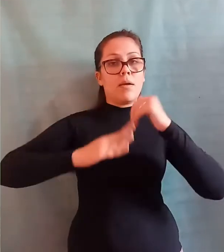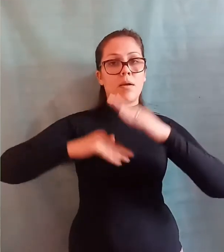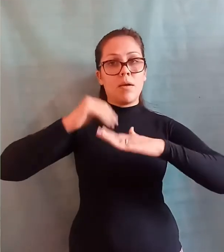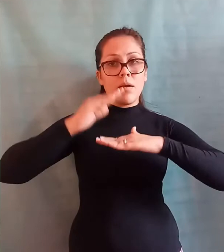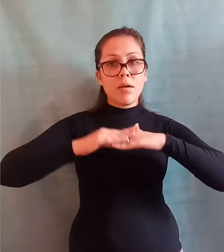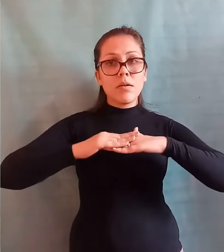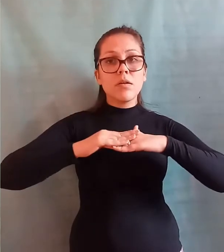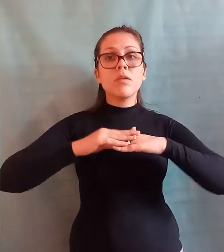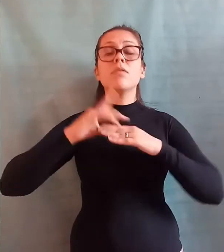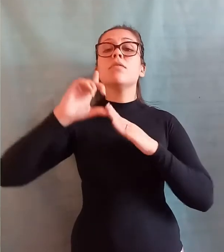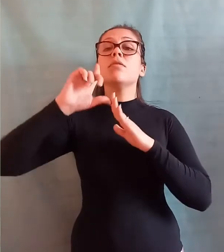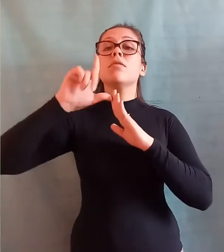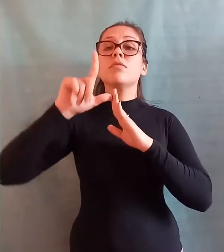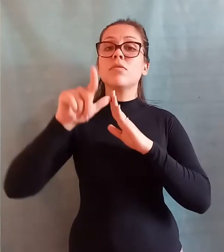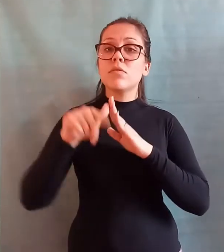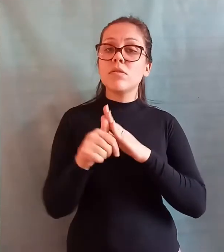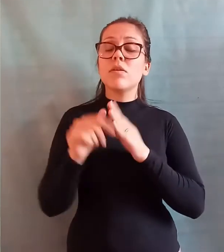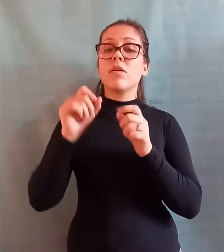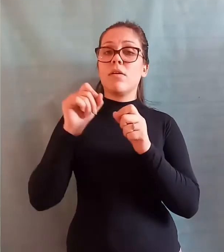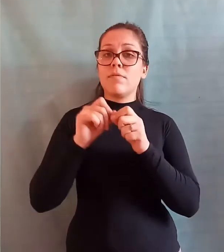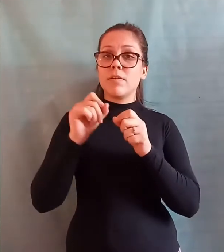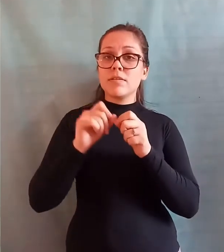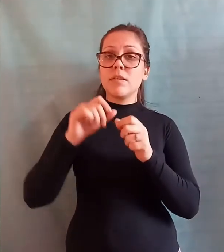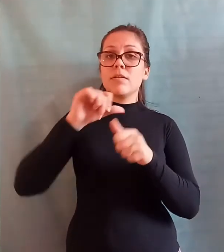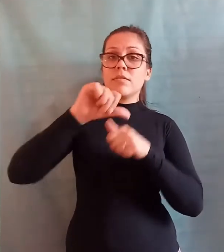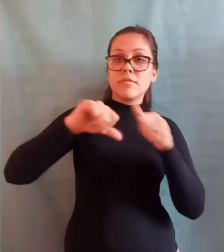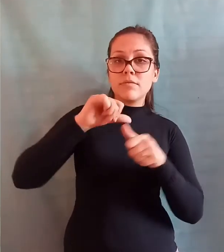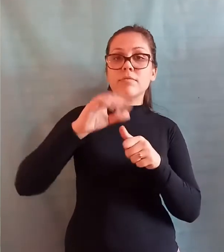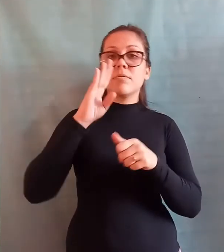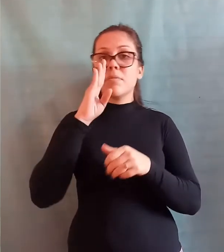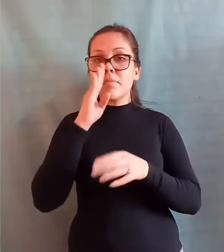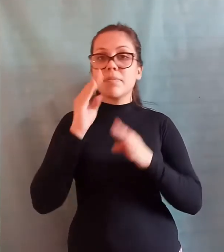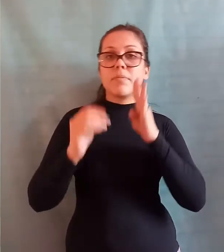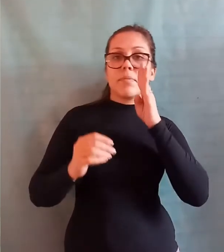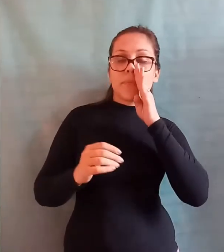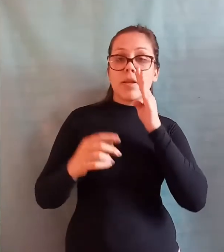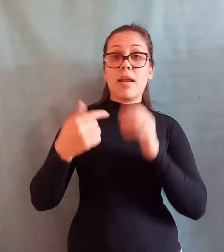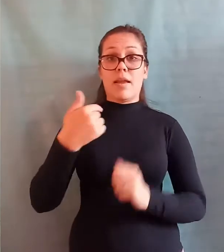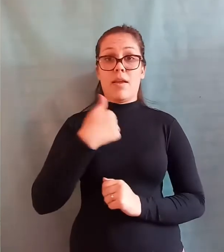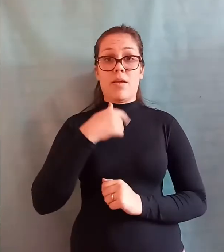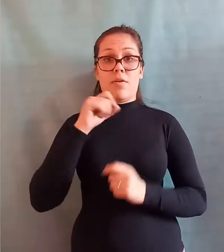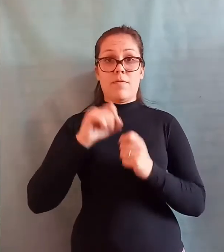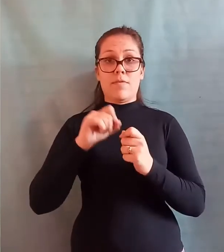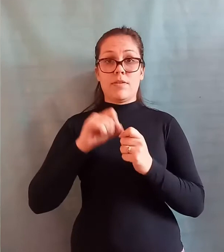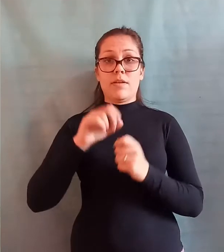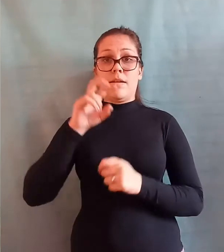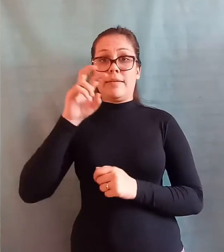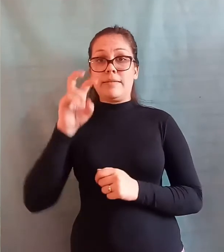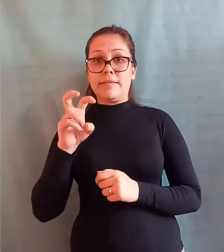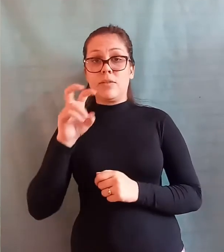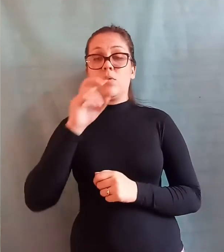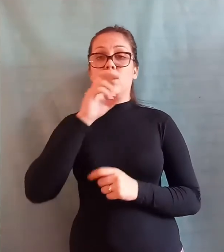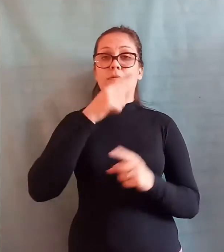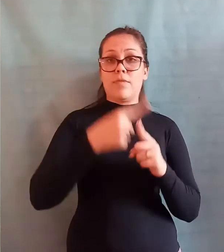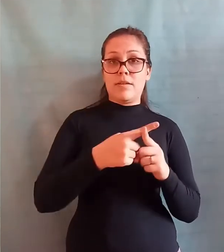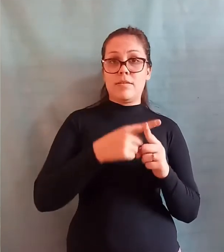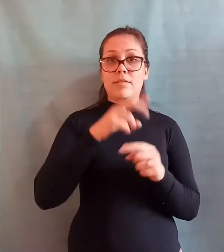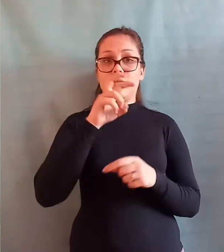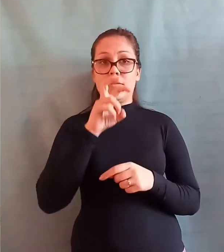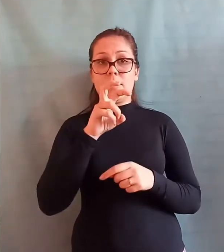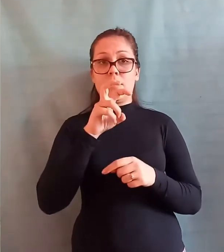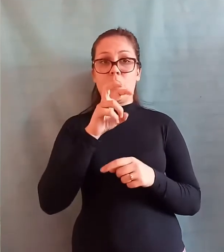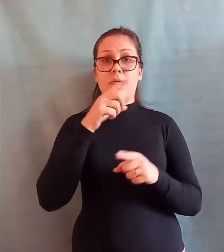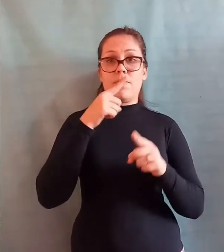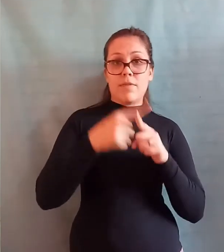prática. E então nós vamos ir fazendo as alternâncias. Eu vou fazer cinco ciclos com vocês, lembrando que o